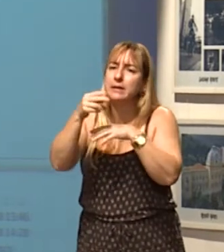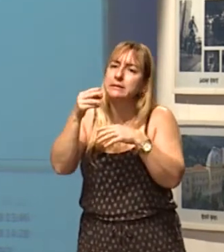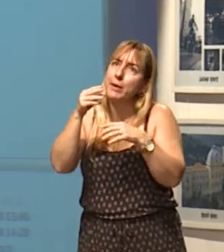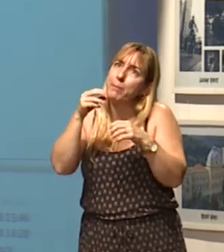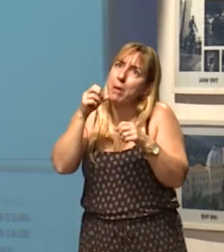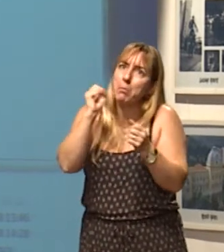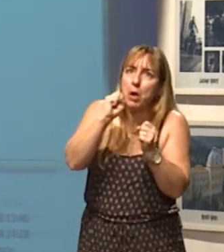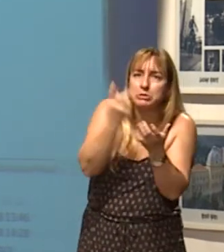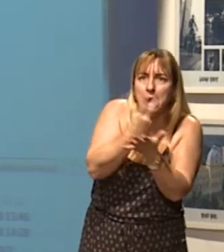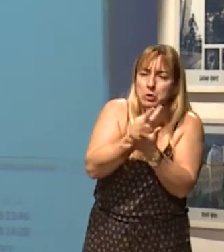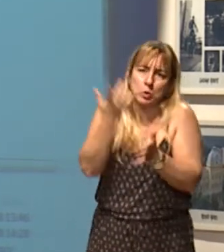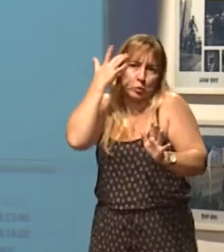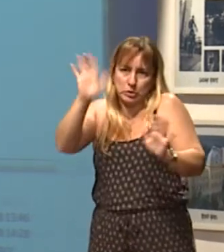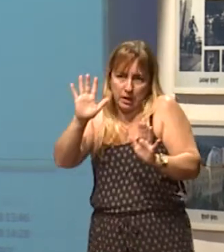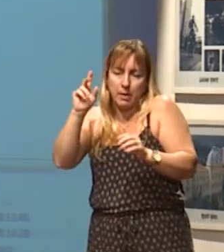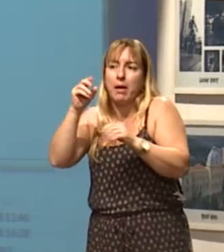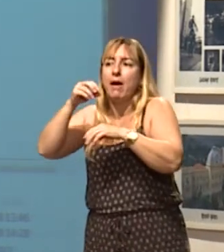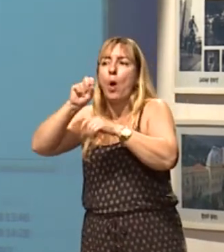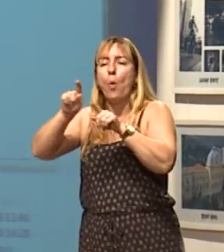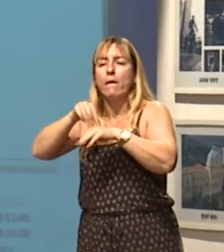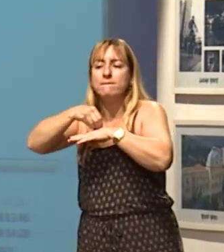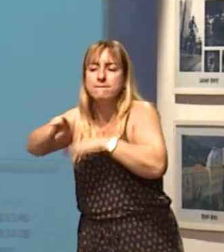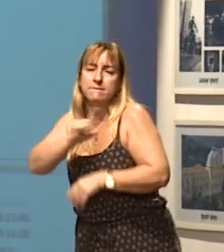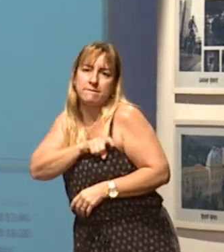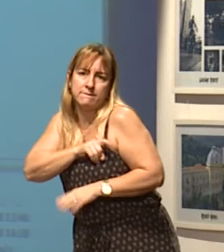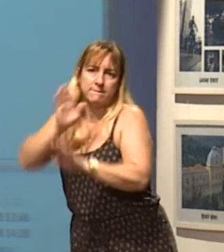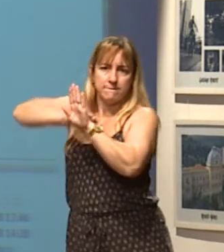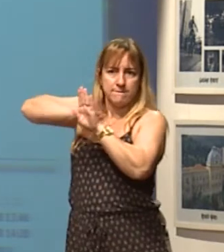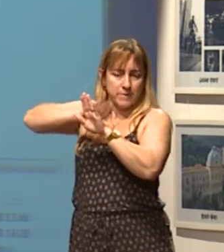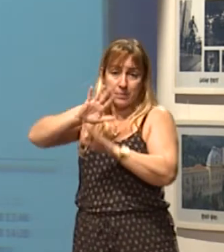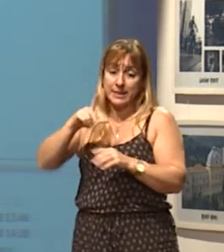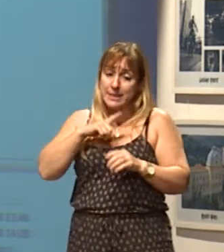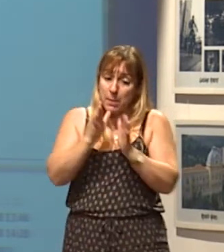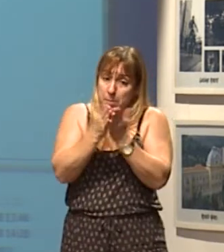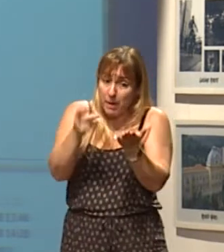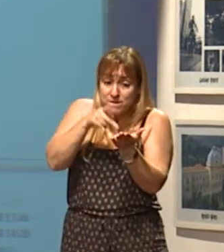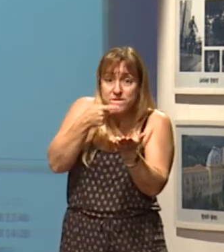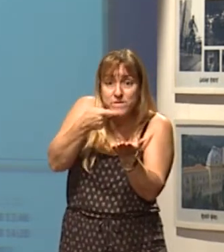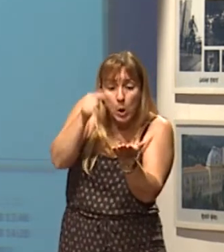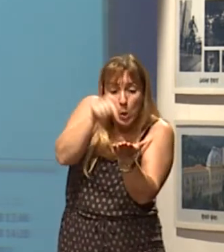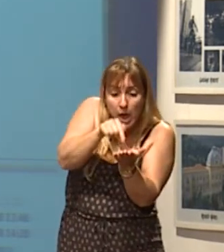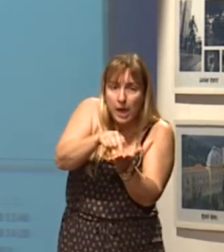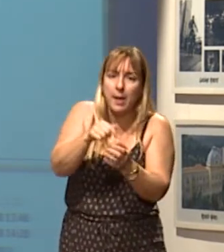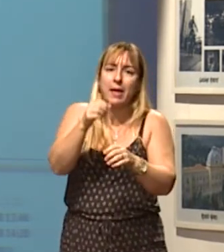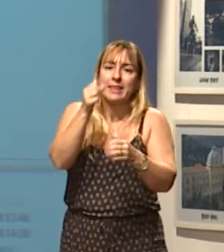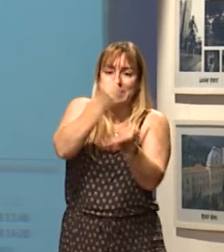Algumas igrejas também passam essa orientação de forma errada, né? Que um discurso